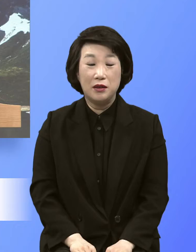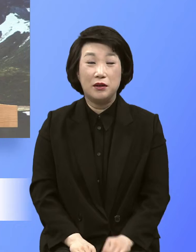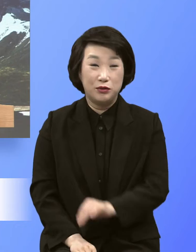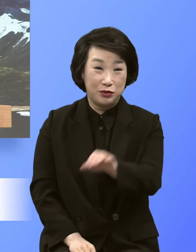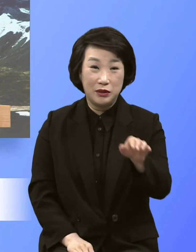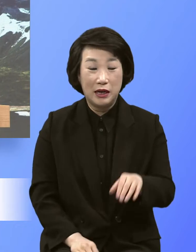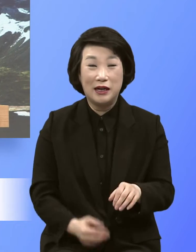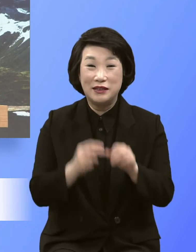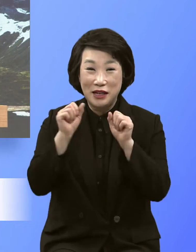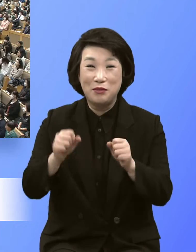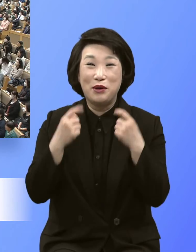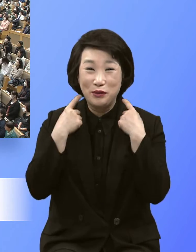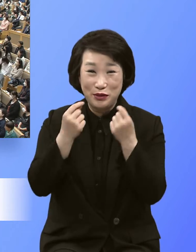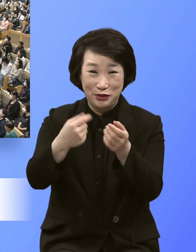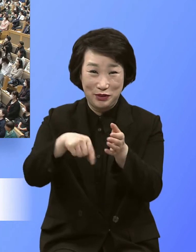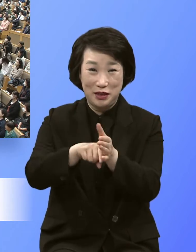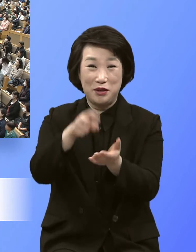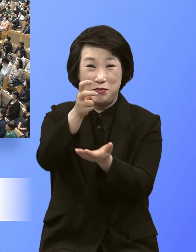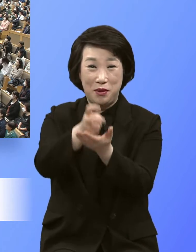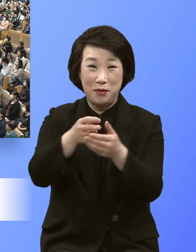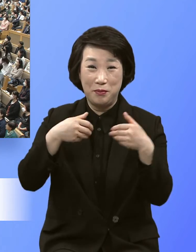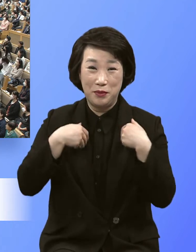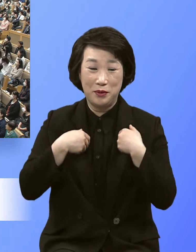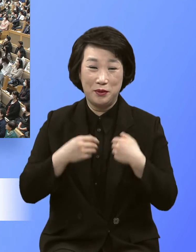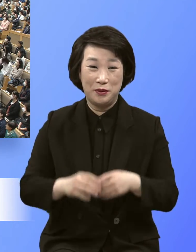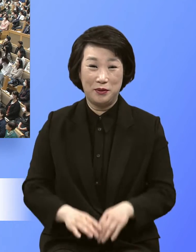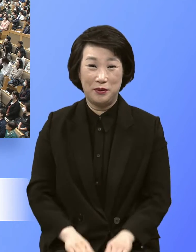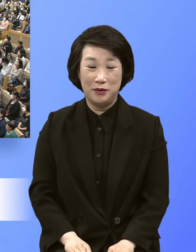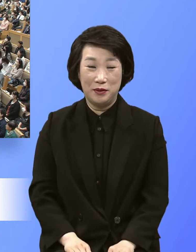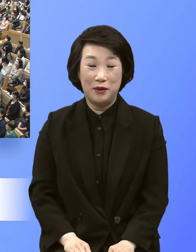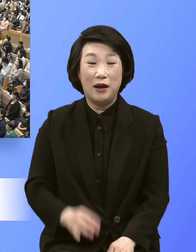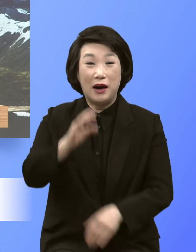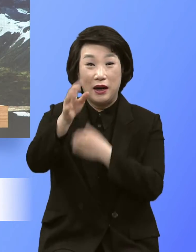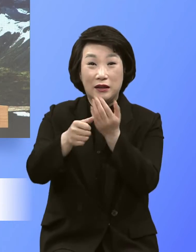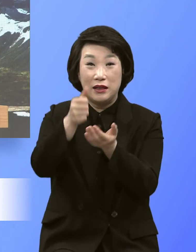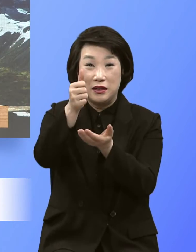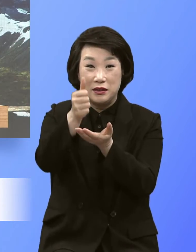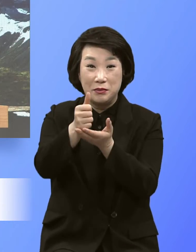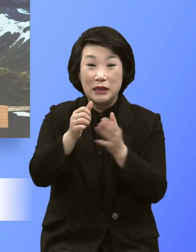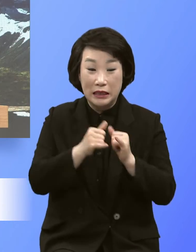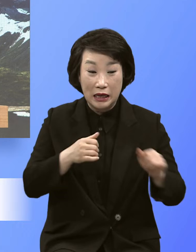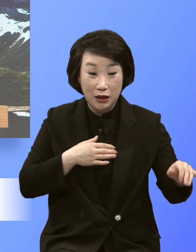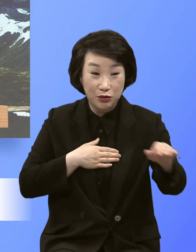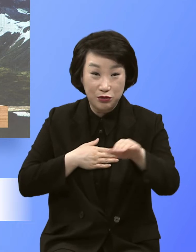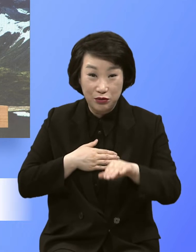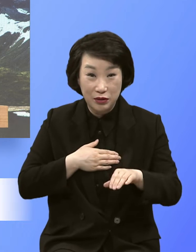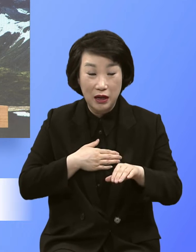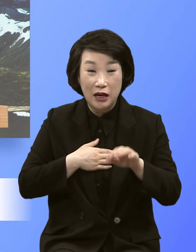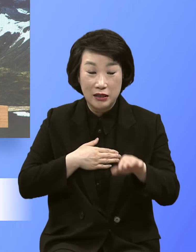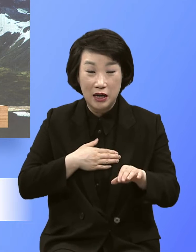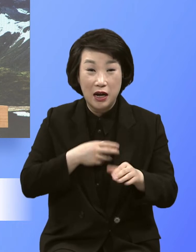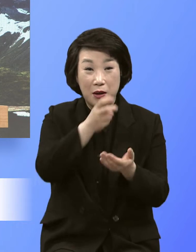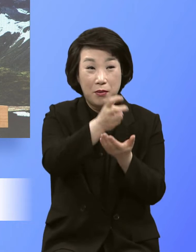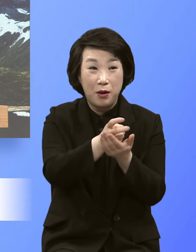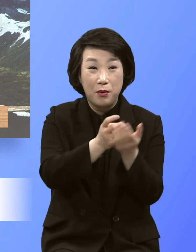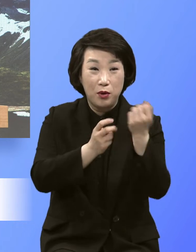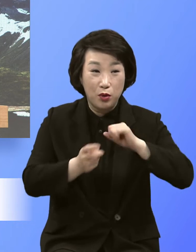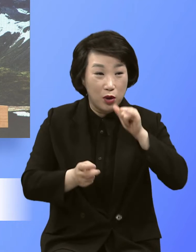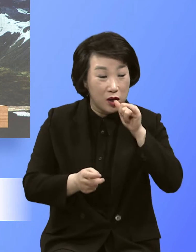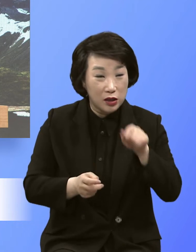보존되기 위해서 있는 것이다 이 말이에요. 그래서 하나님은 인간과 파괴된